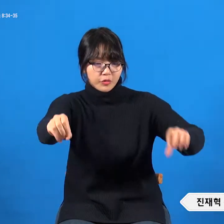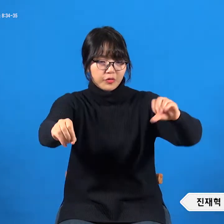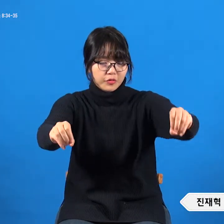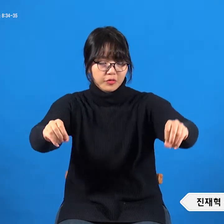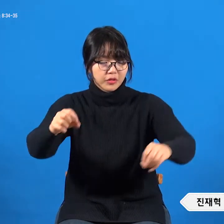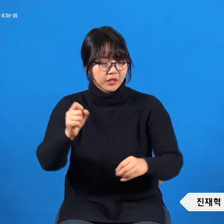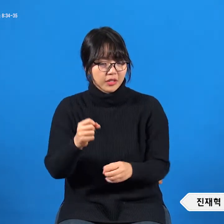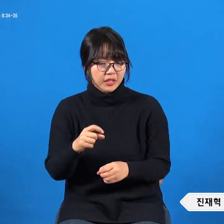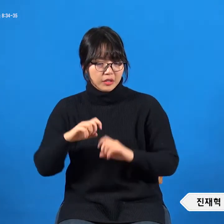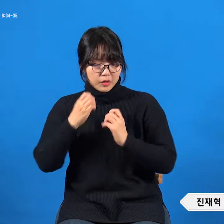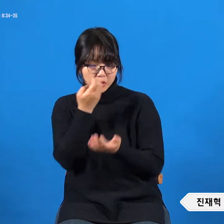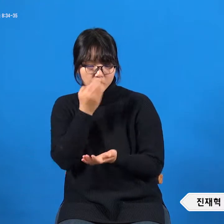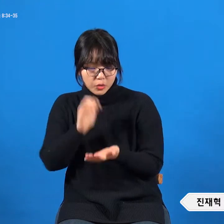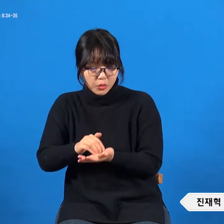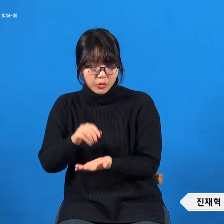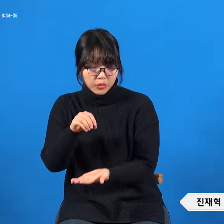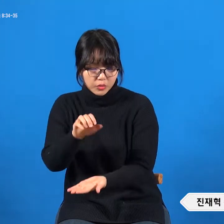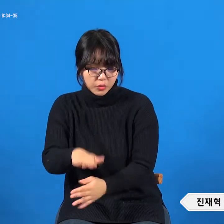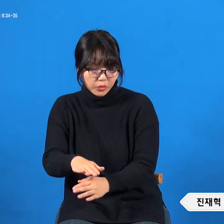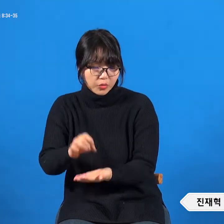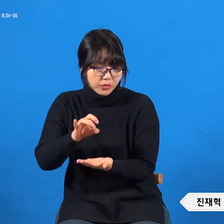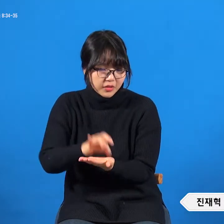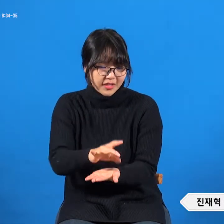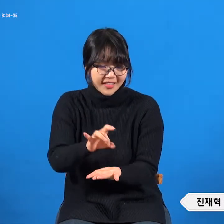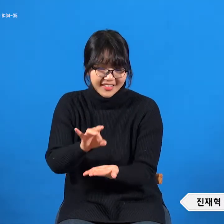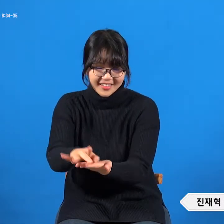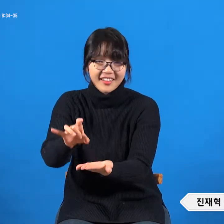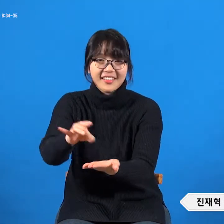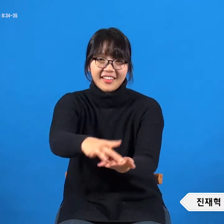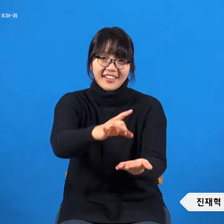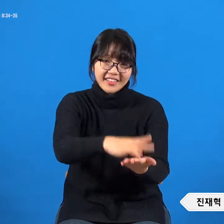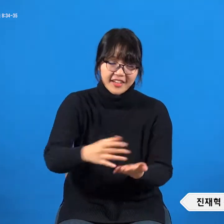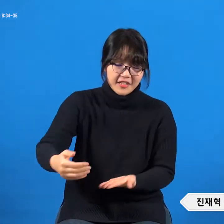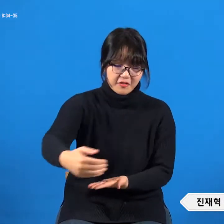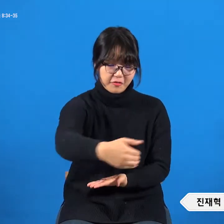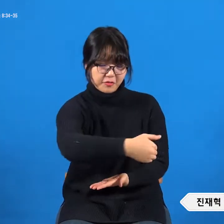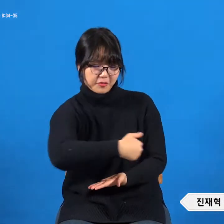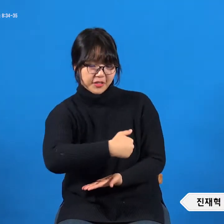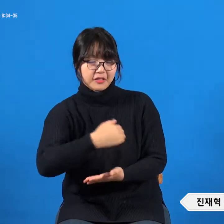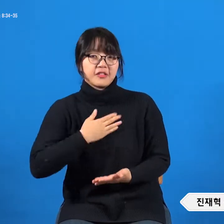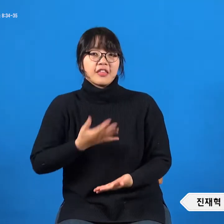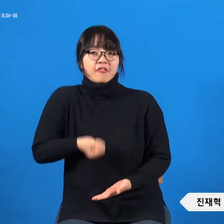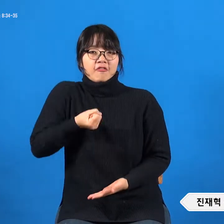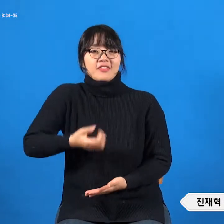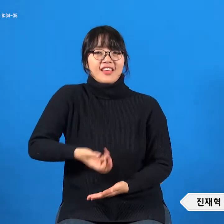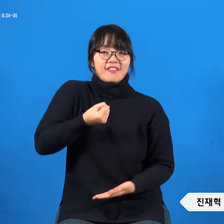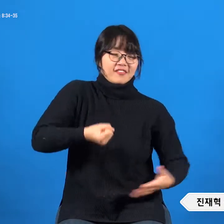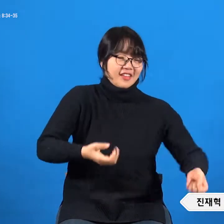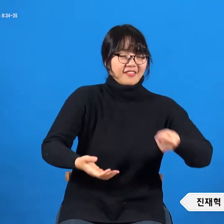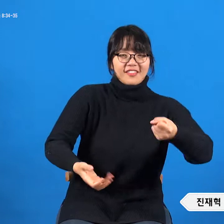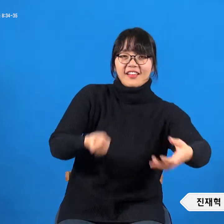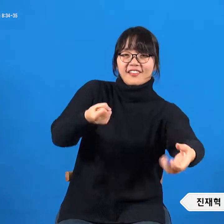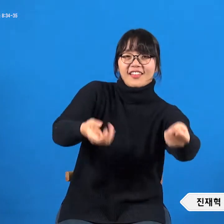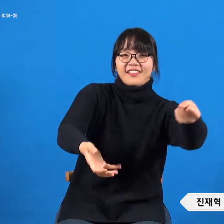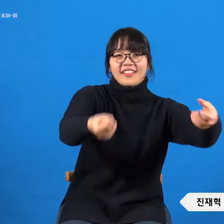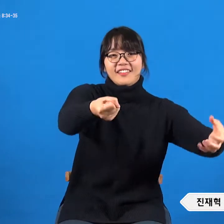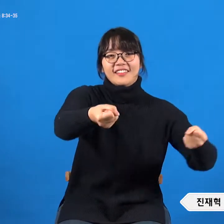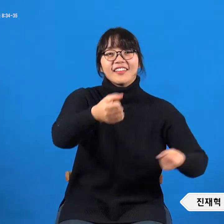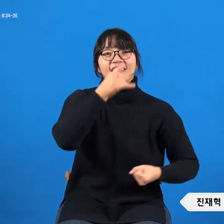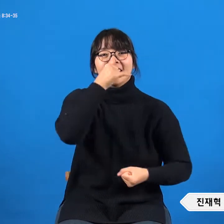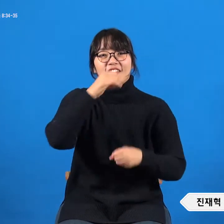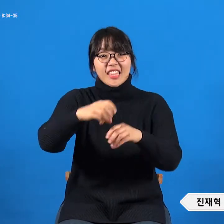한 부분을 자기 집이라고 합니다. 그리고 돌 조그만 것을 가지고 3번 거쳐서 지나갈